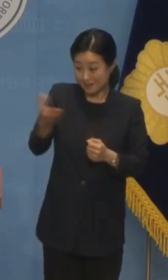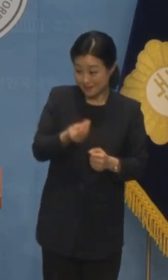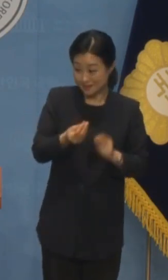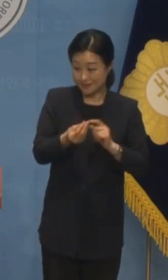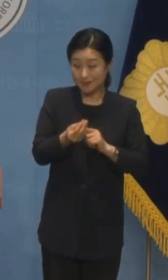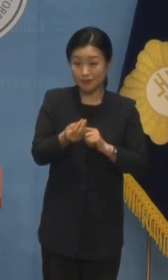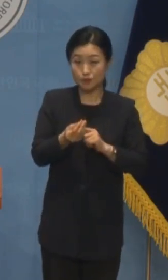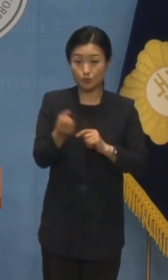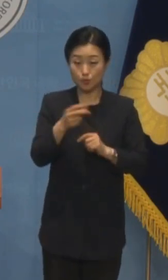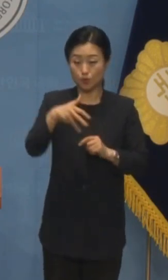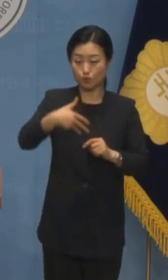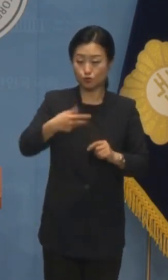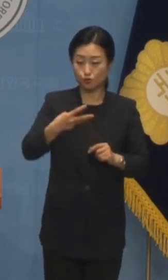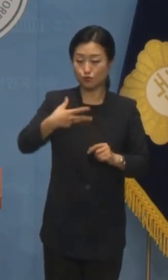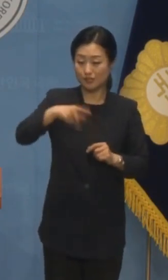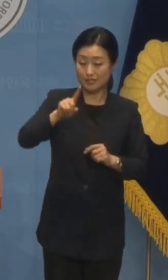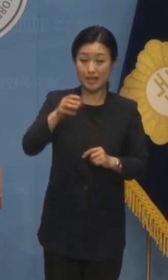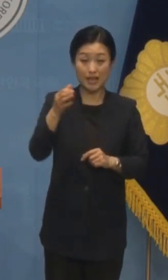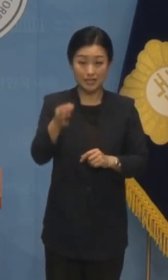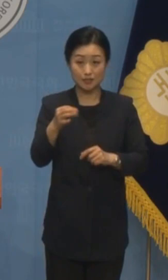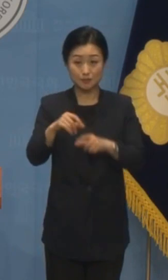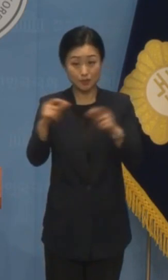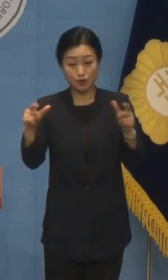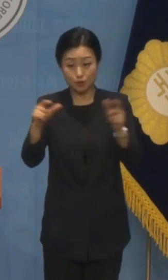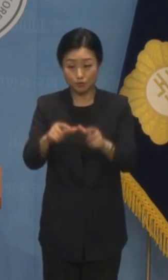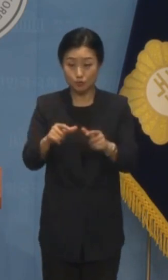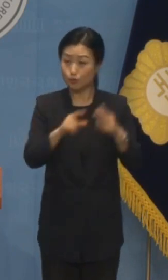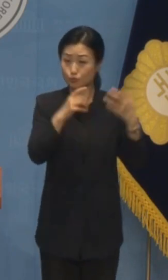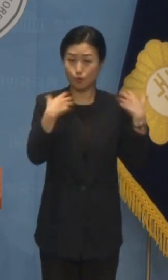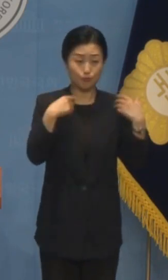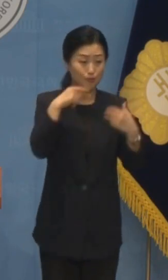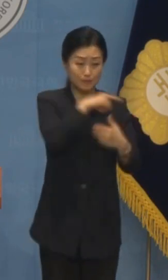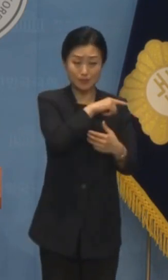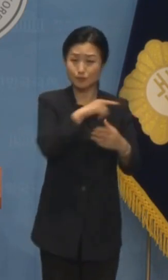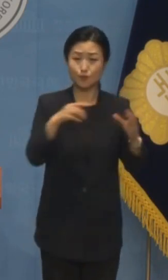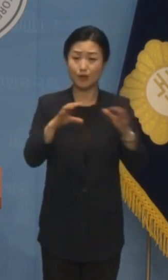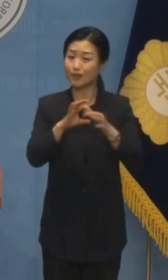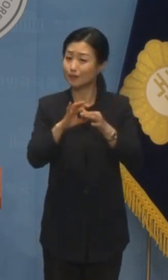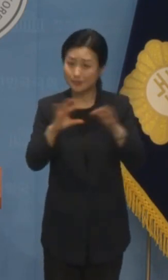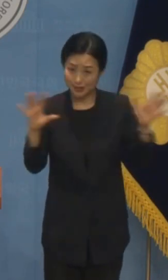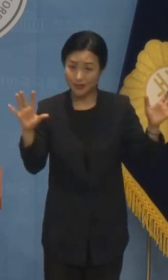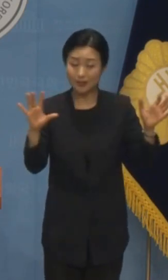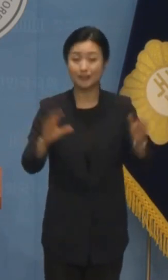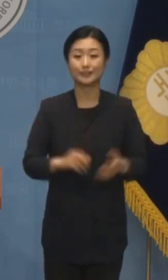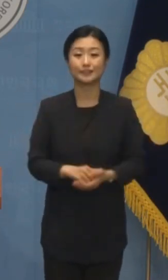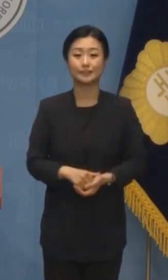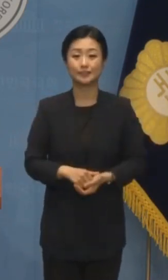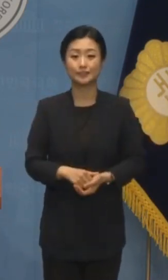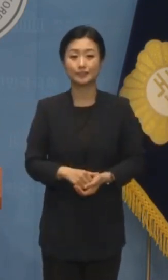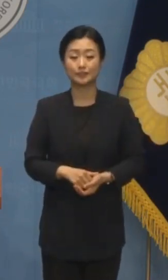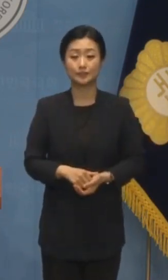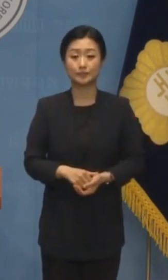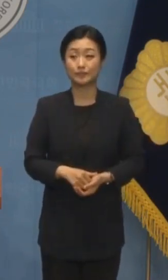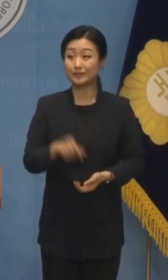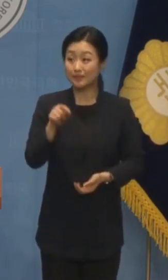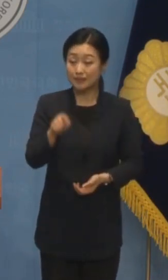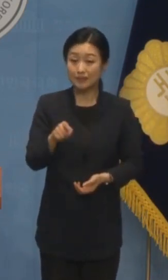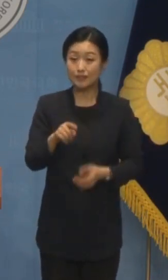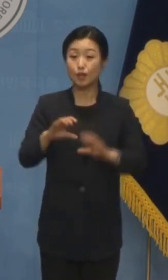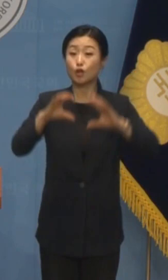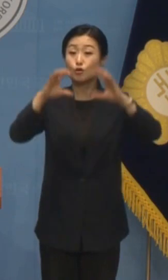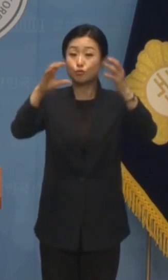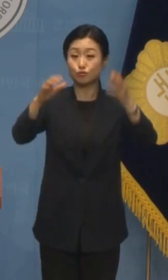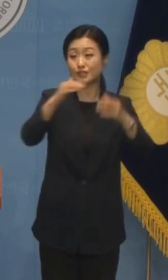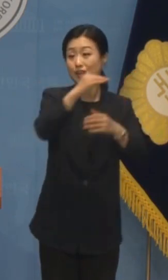출자금을 늘리거나 줄인다고 해서 정부 재정 상태에 미치는 영향은 거의 없어야 정상입니다. 이게